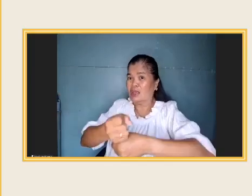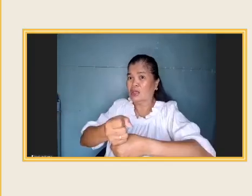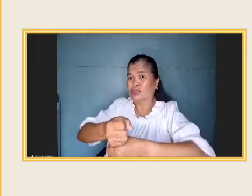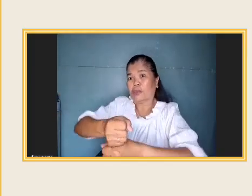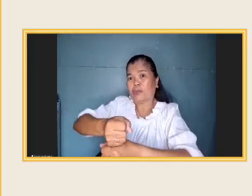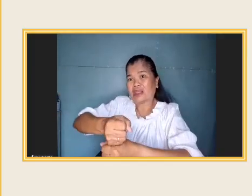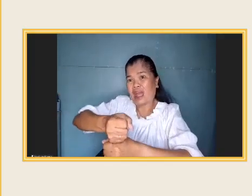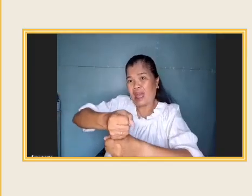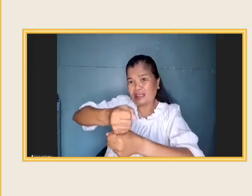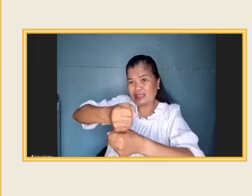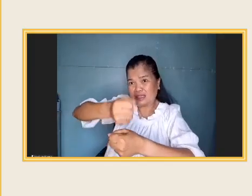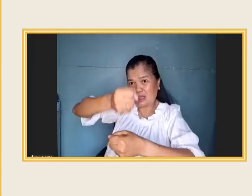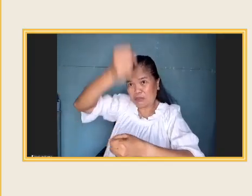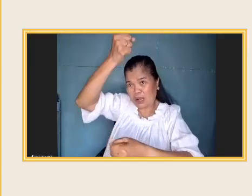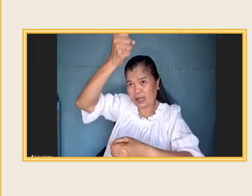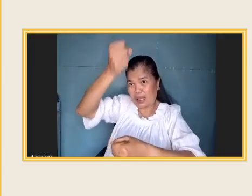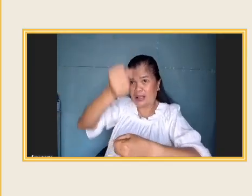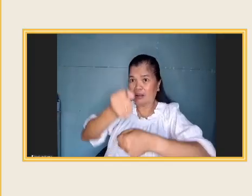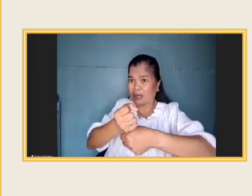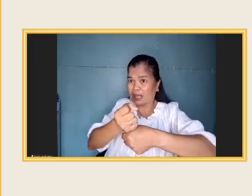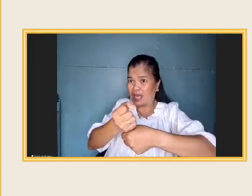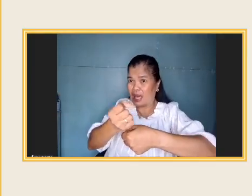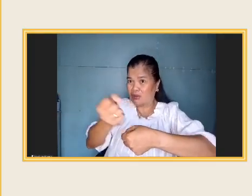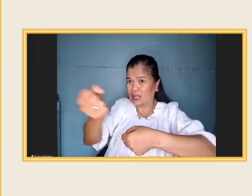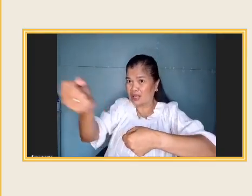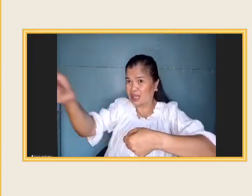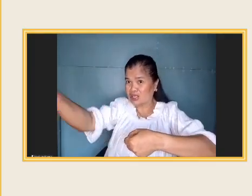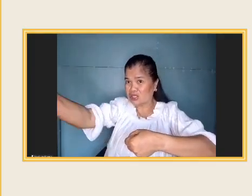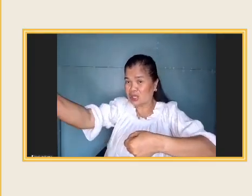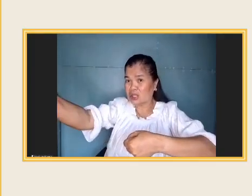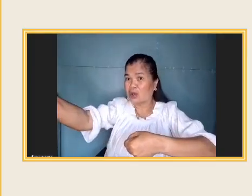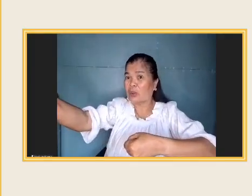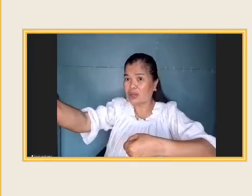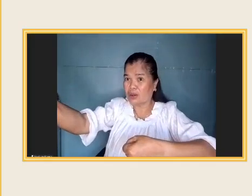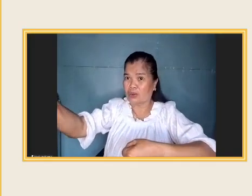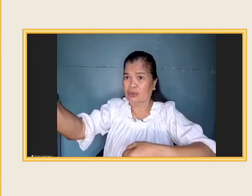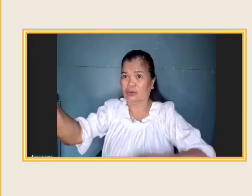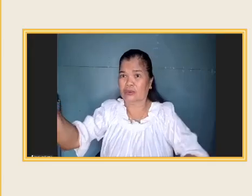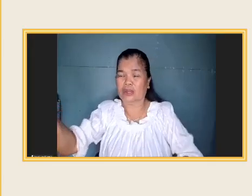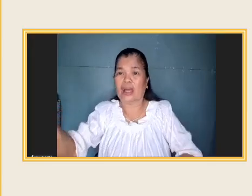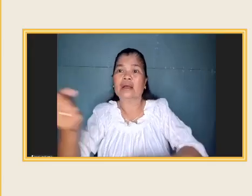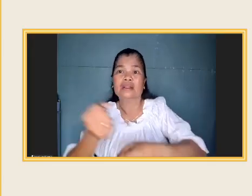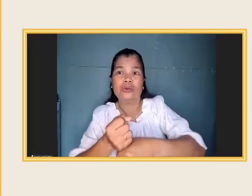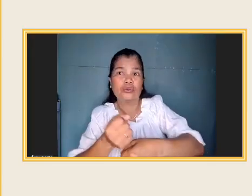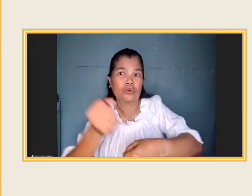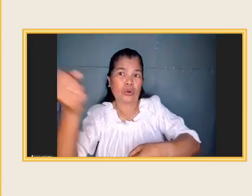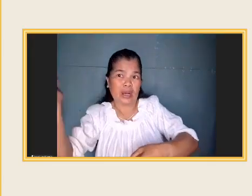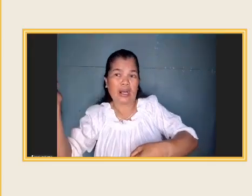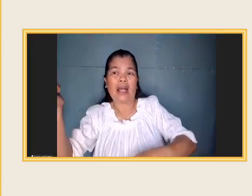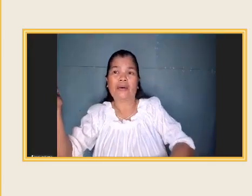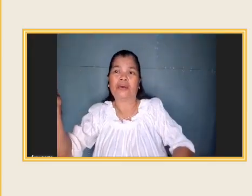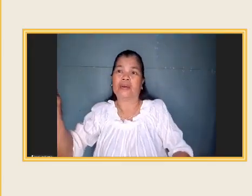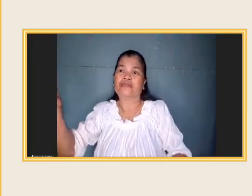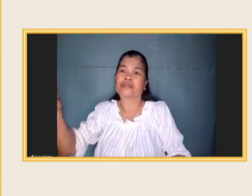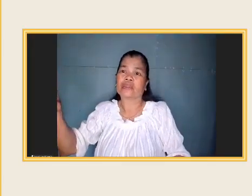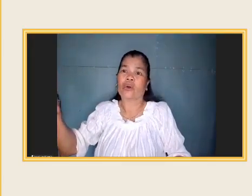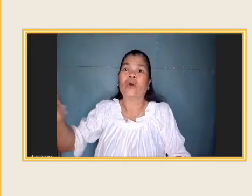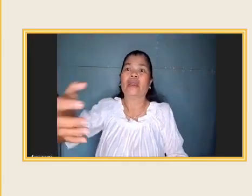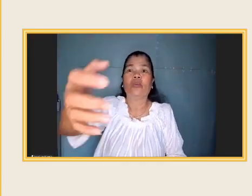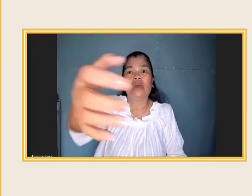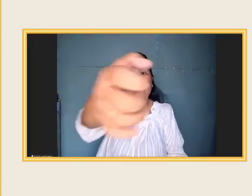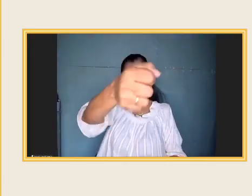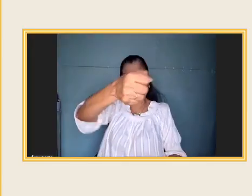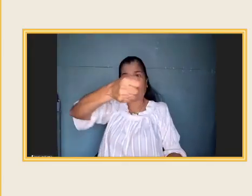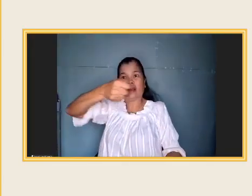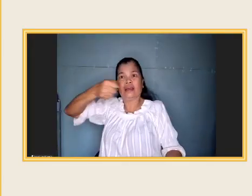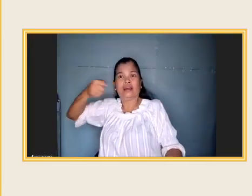meaning. So, pataas is umbrella, padiagonal is the window na tinutukuran ng kahoy. O